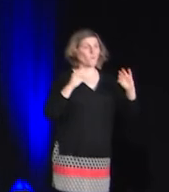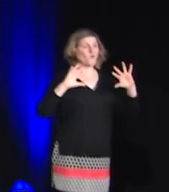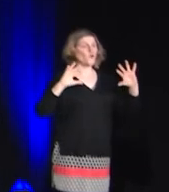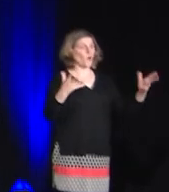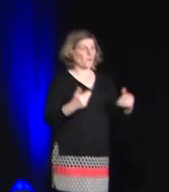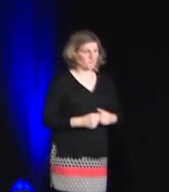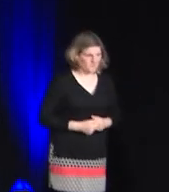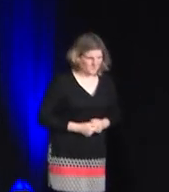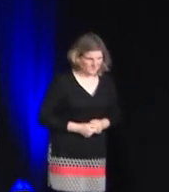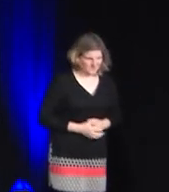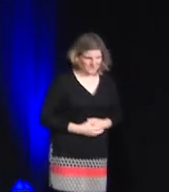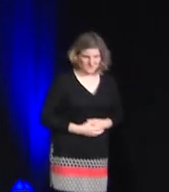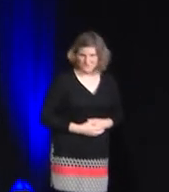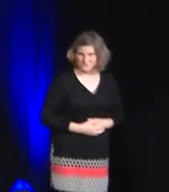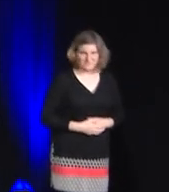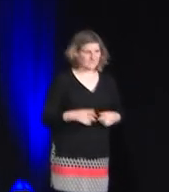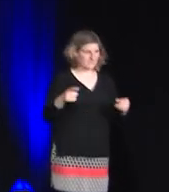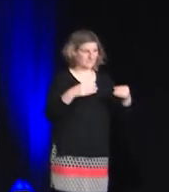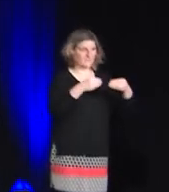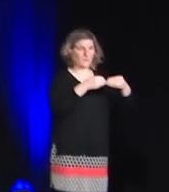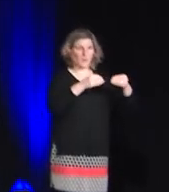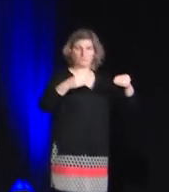ça s'ouvre comme ça,